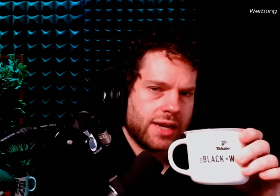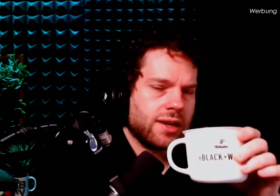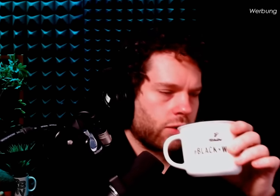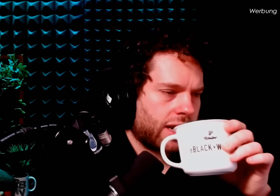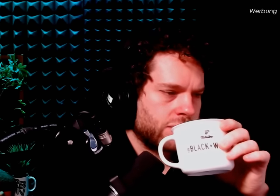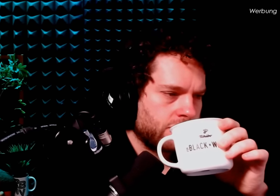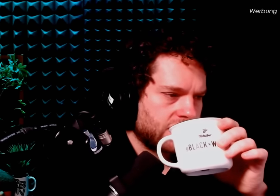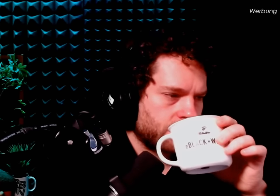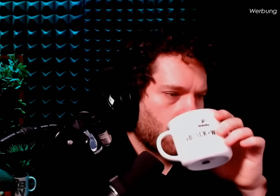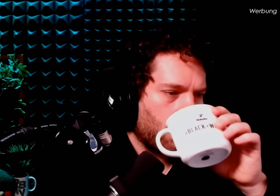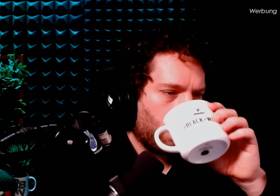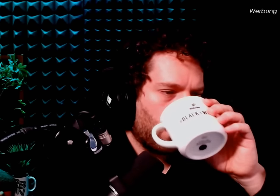White. Haut rein. Bis zum nächsten Mal.